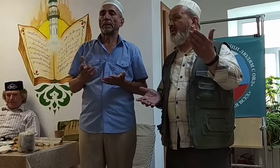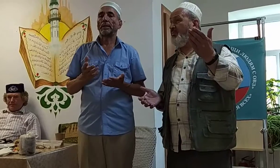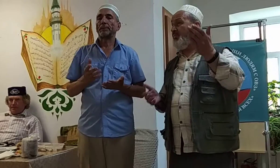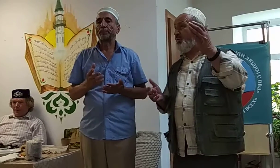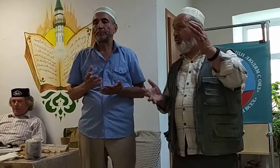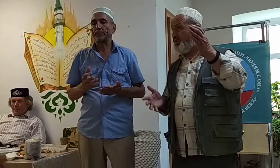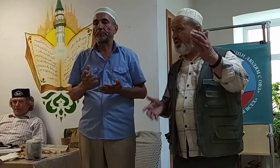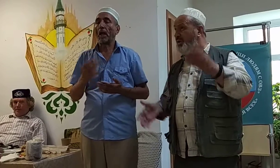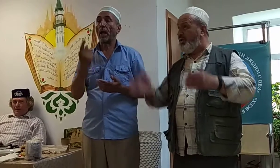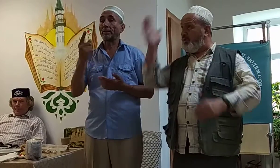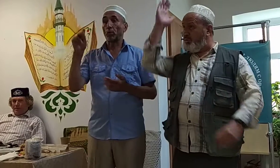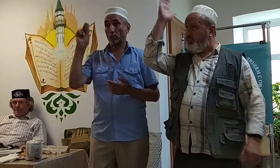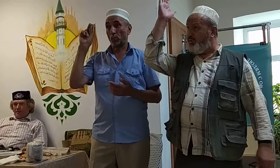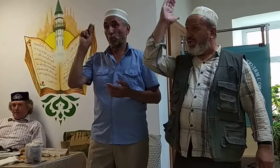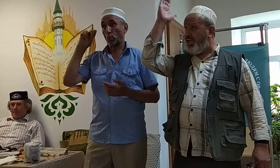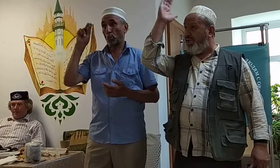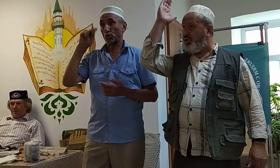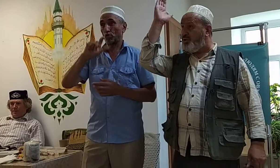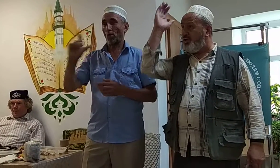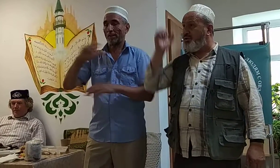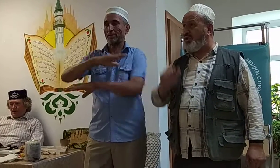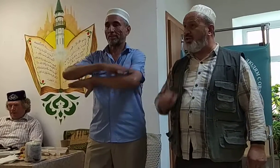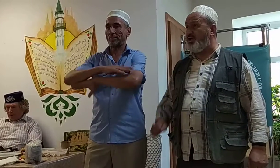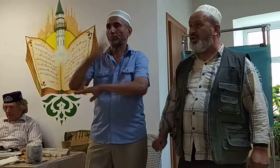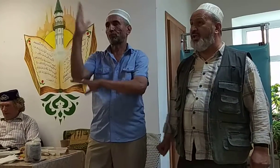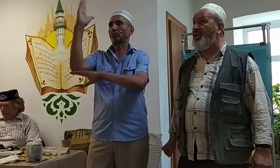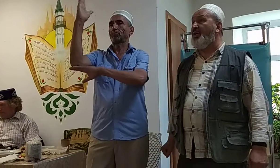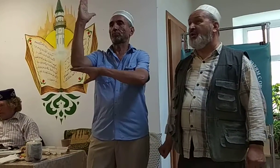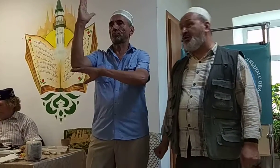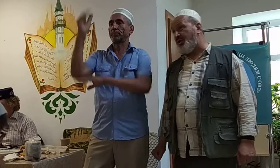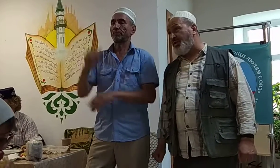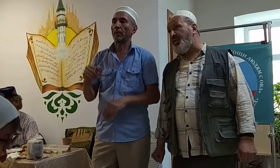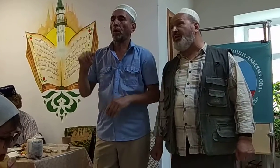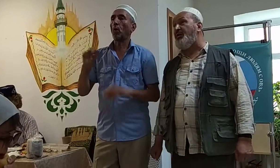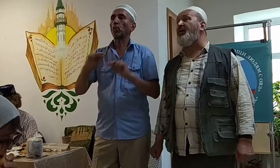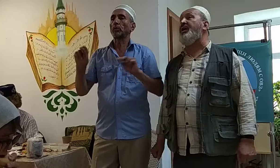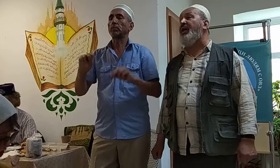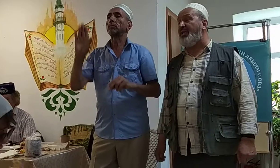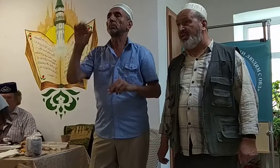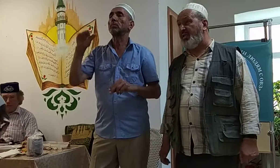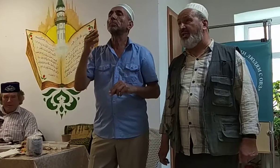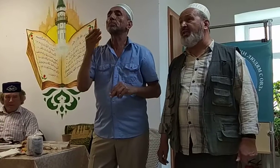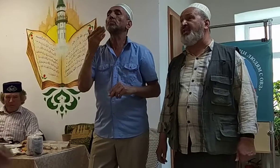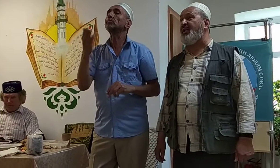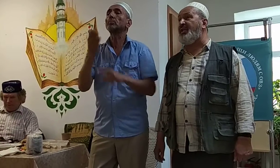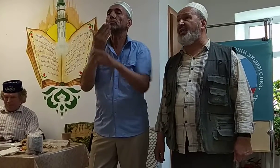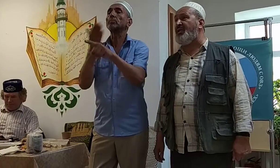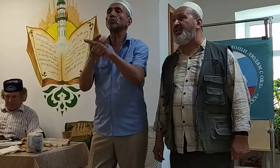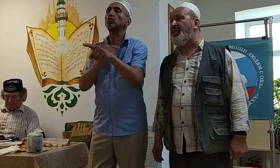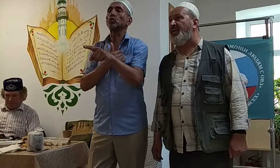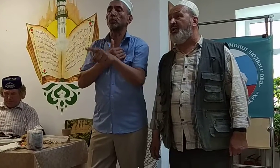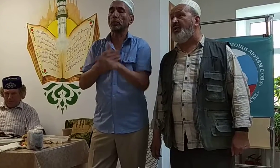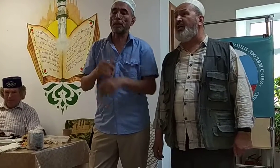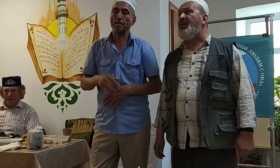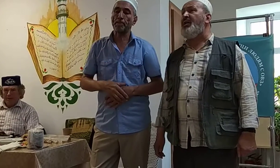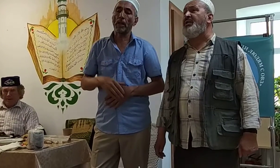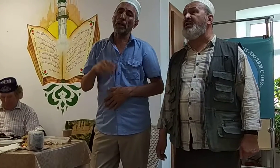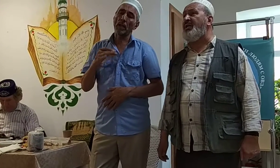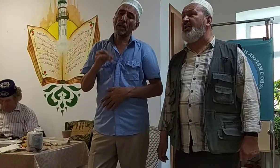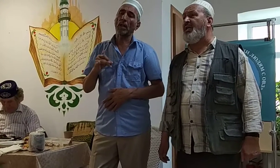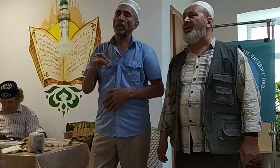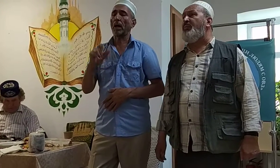medresede bir okuşu kulun kütere, ustazından sırayı. Ustazın da yarayı eğitim dedi, nerse eğitim getirirsin?